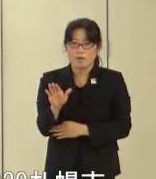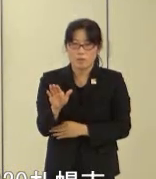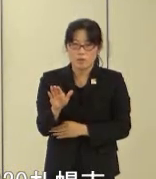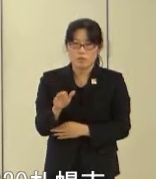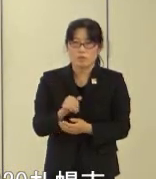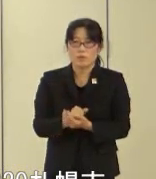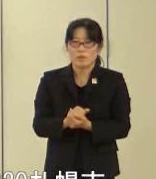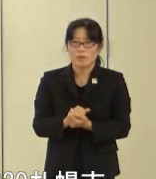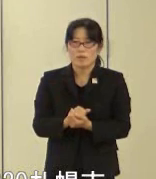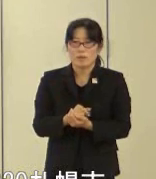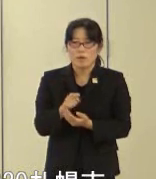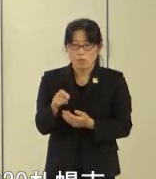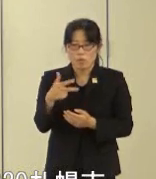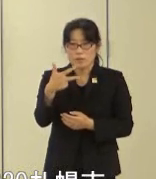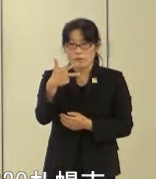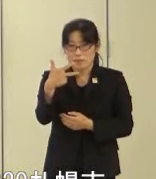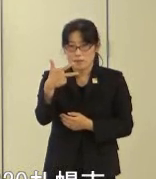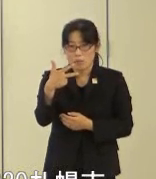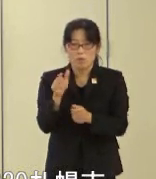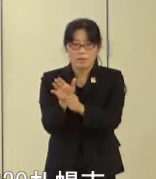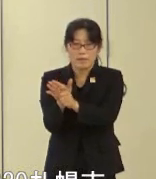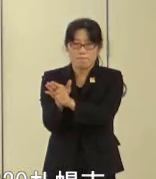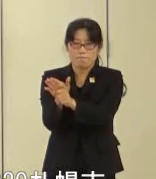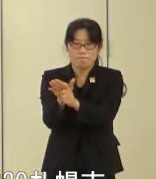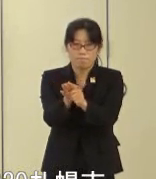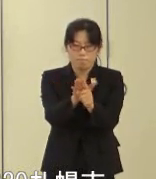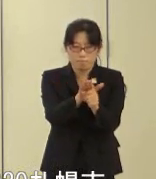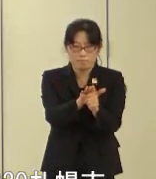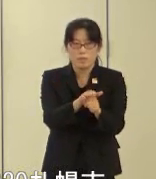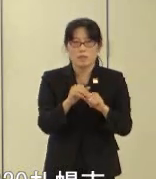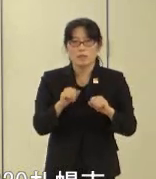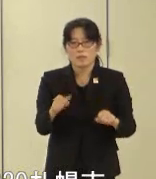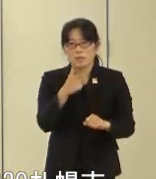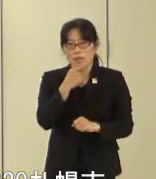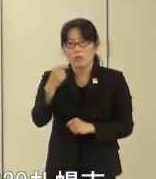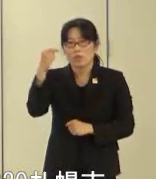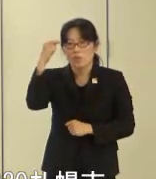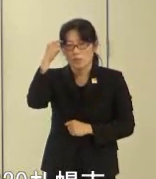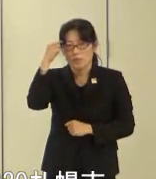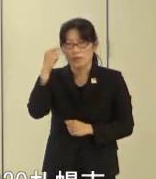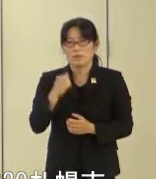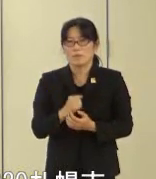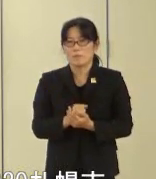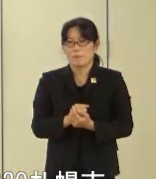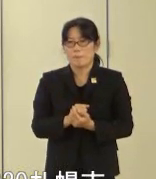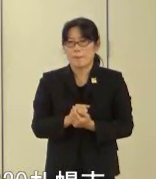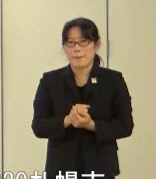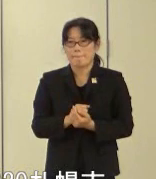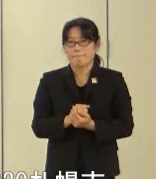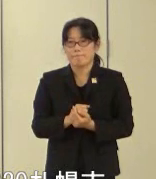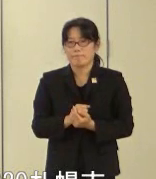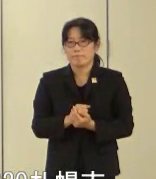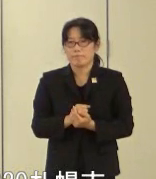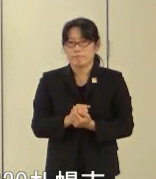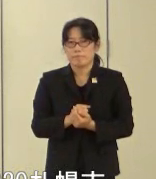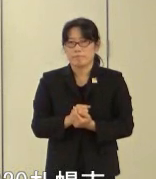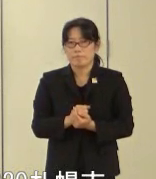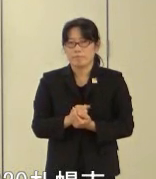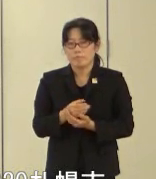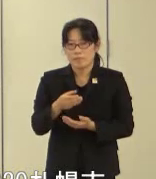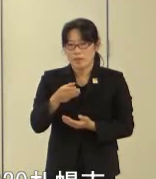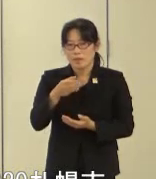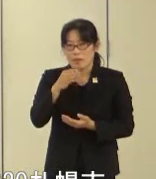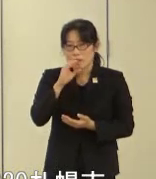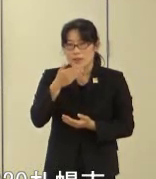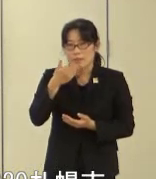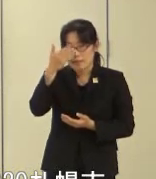市としても支援をしてサポートしていきたいというふうに思います。 それからやはり飲食の際、